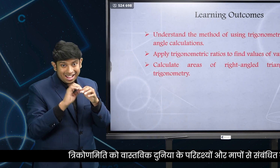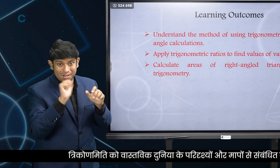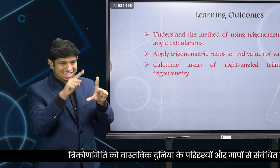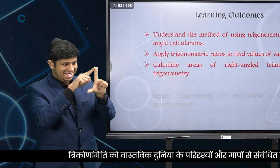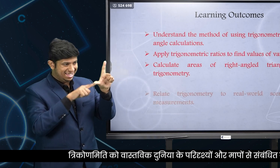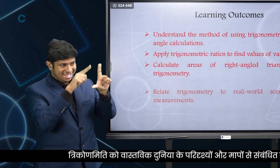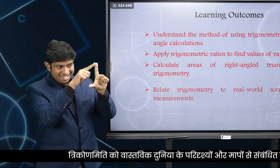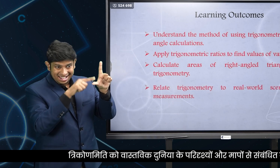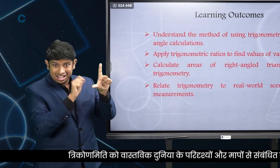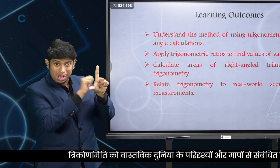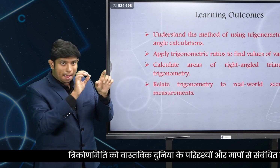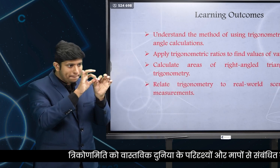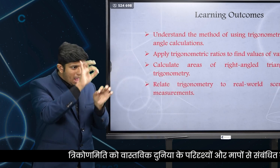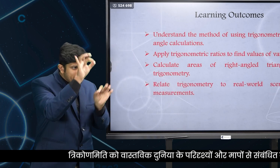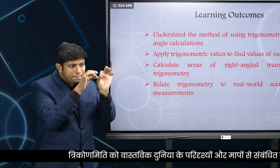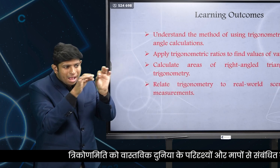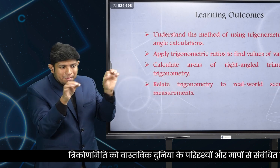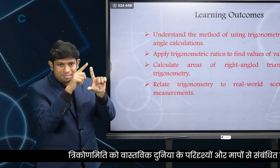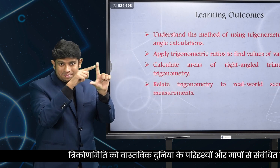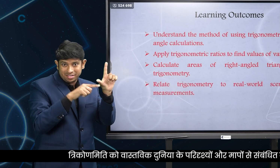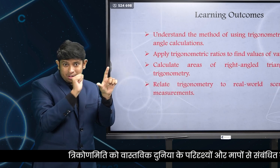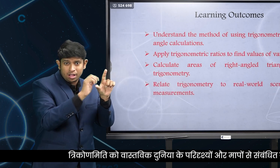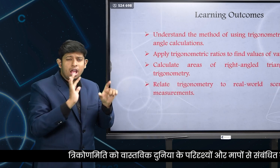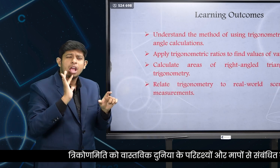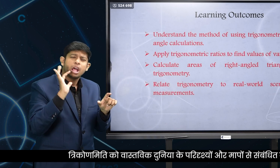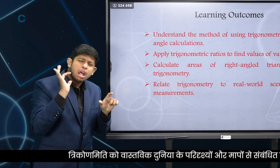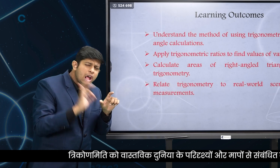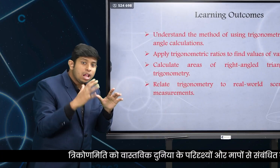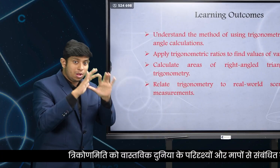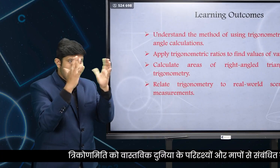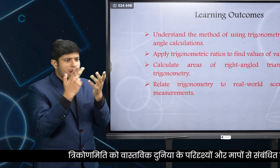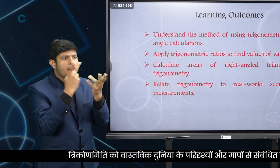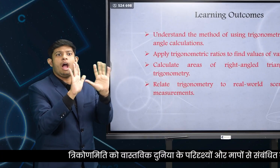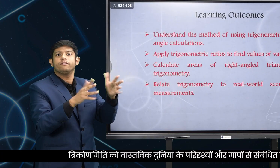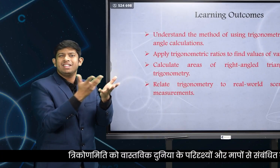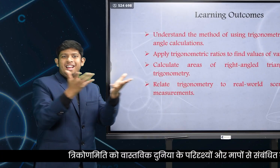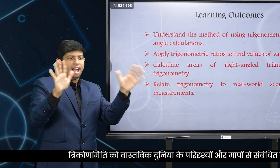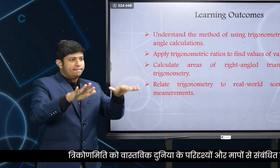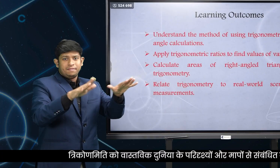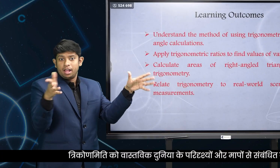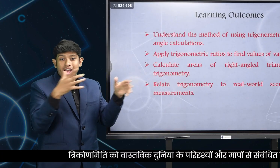त्रिकोणमिति को वास्तविक दुनिया के परिदृश्यों और माप से संबंधित करें।